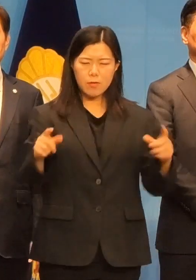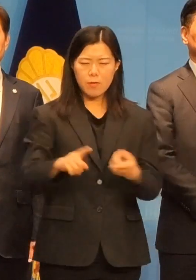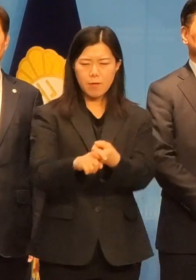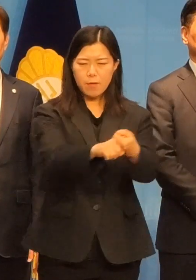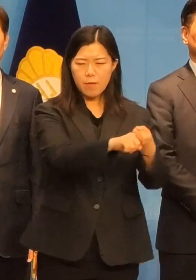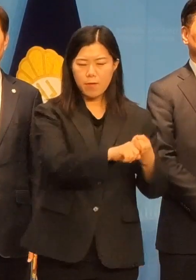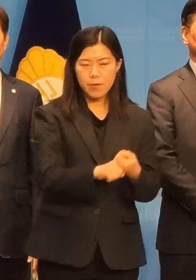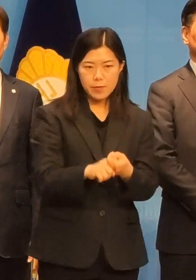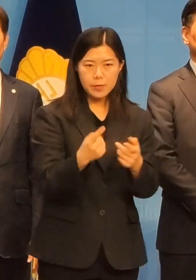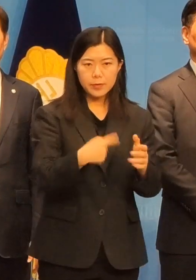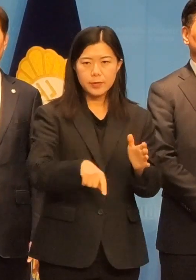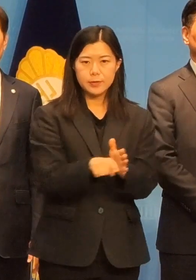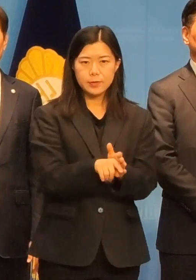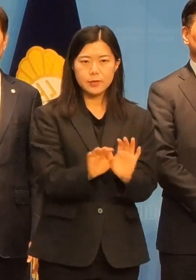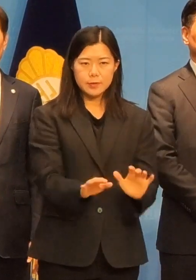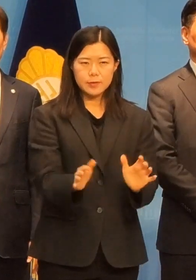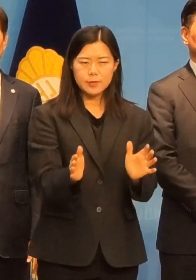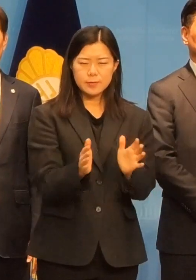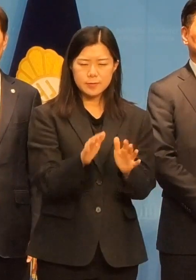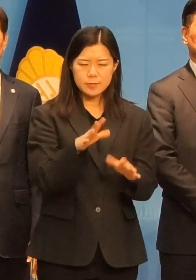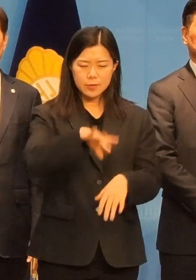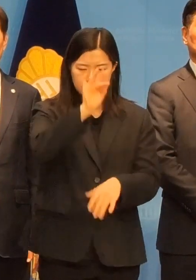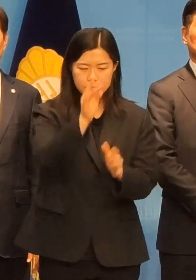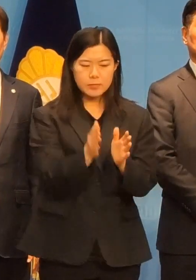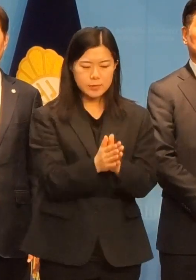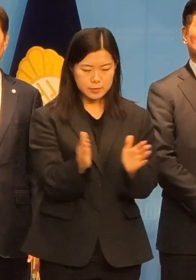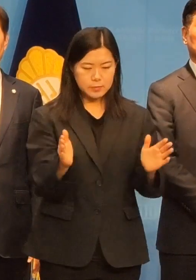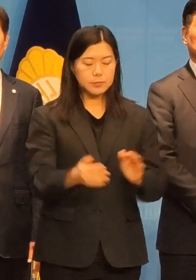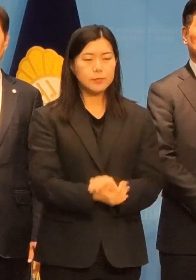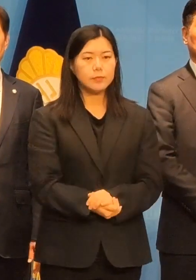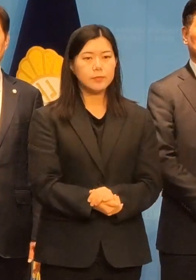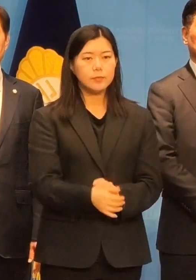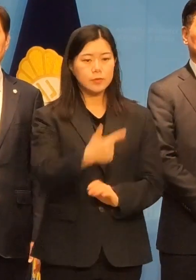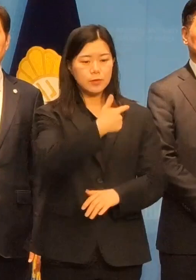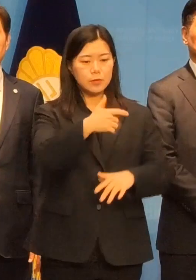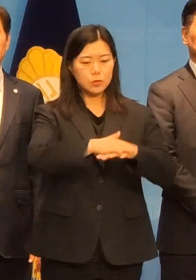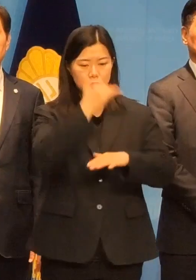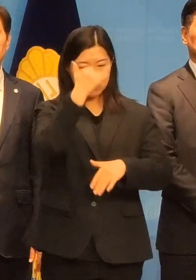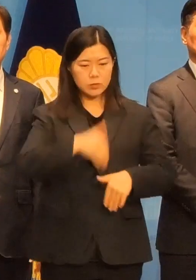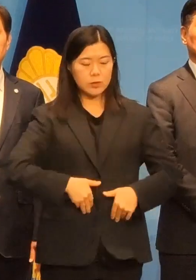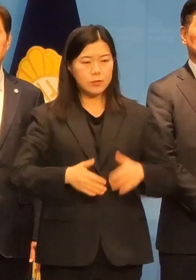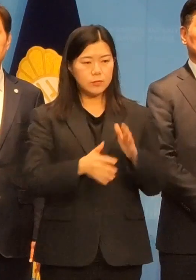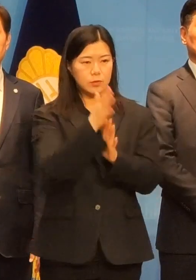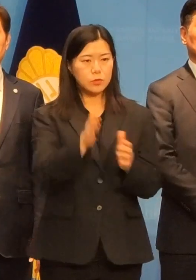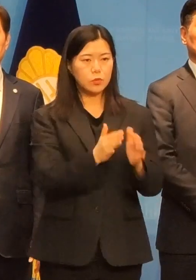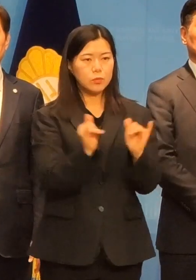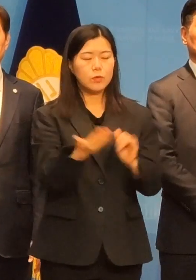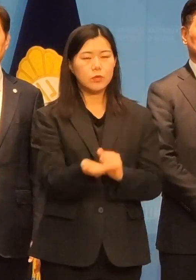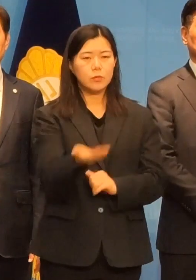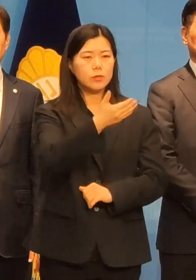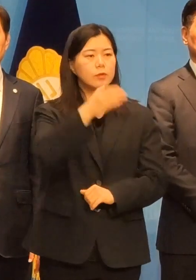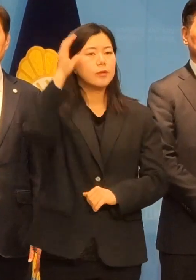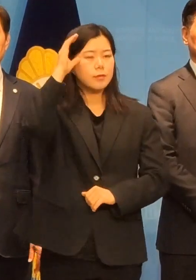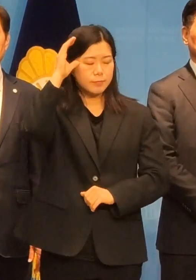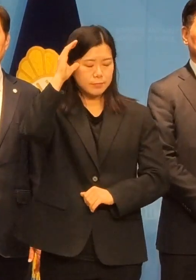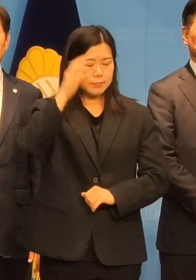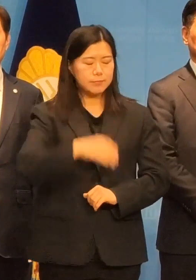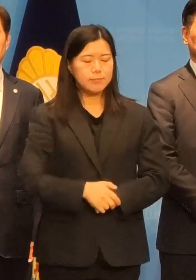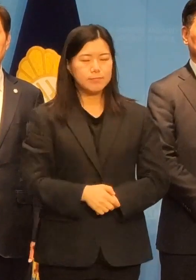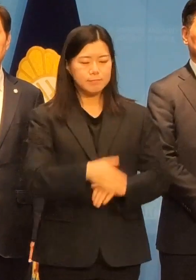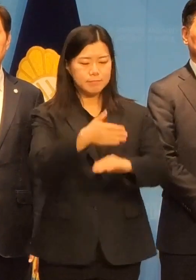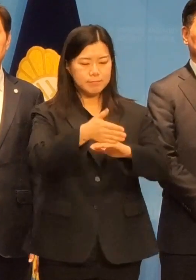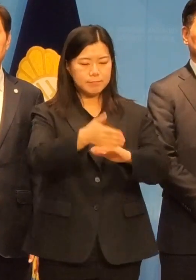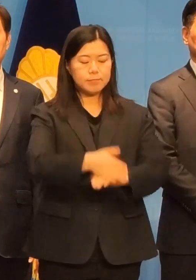오늘 첫 발을 내딛었습니다. 대전 충남 시도민 여러분 기대해 주셔도 되겠습니다.